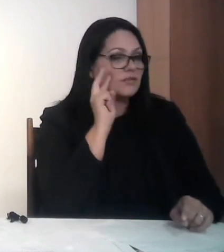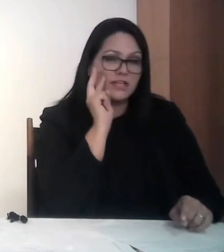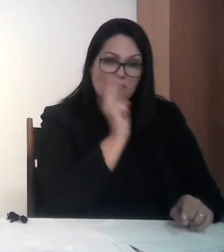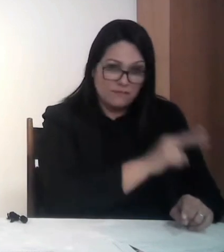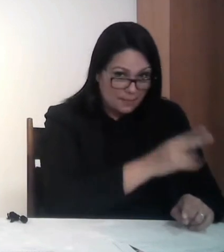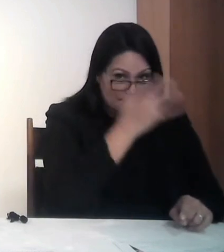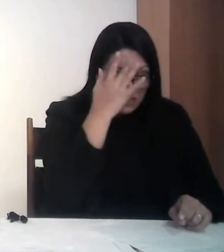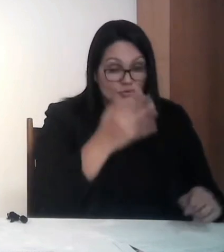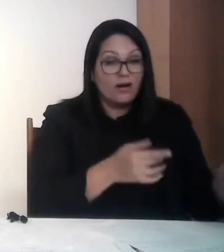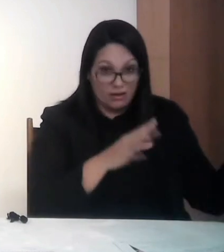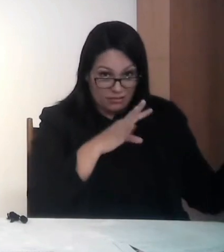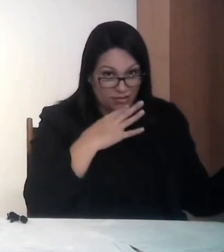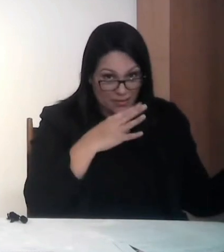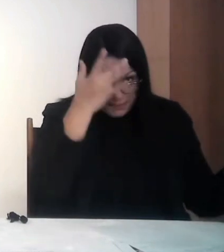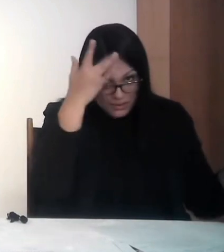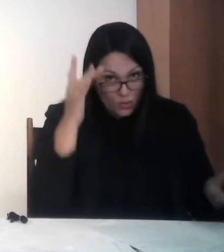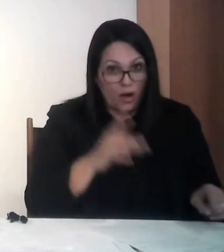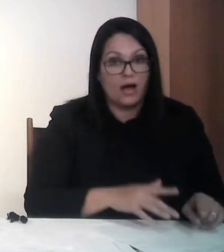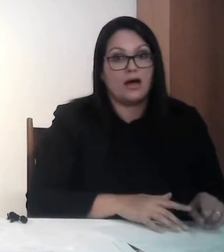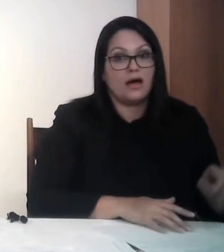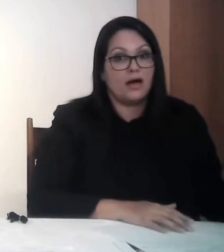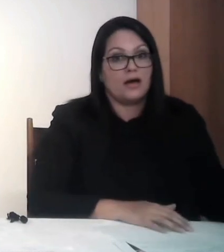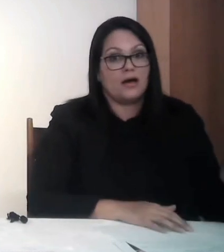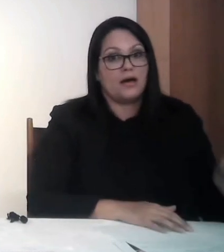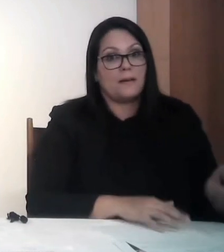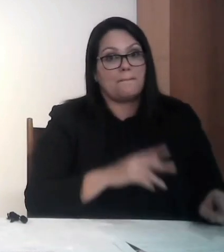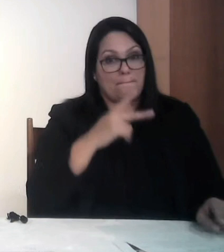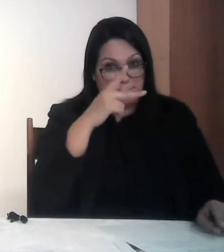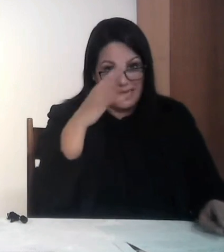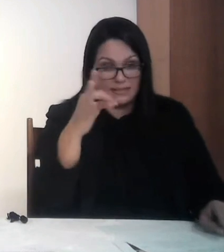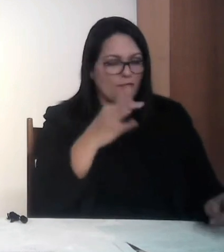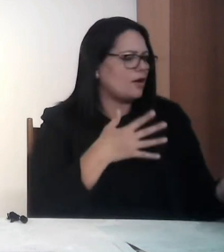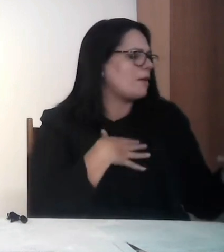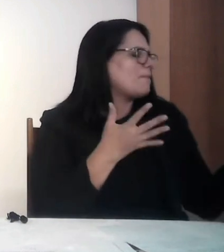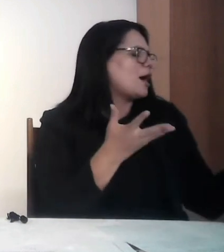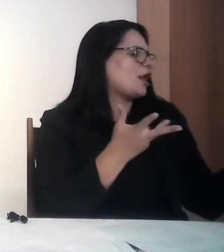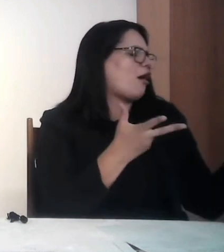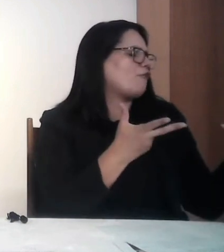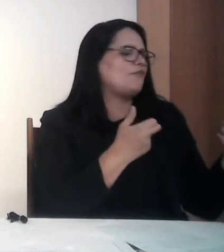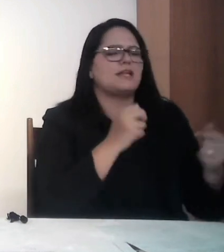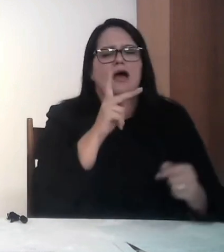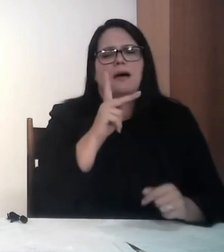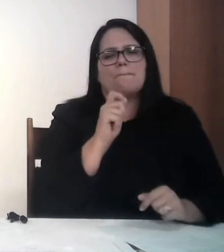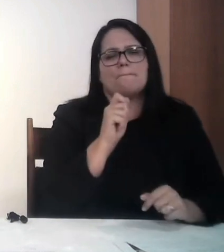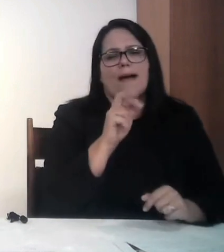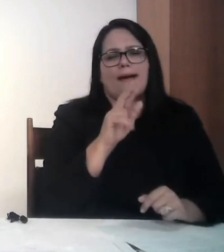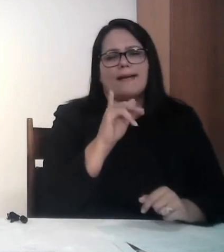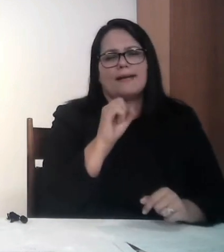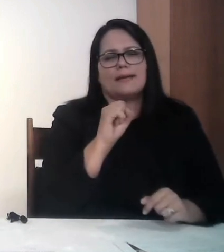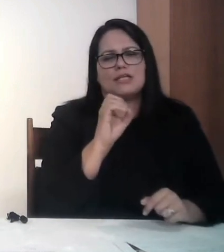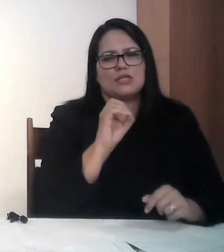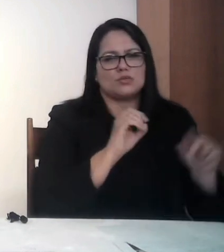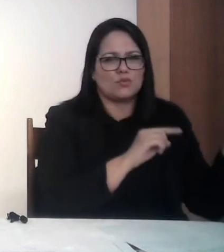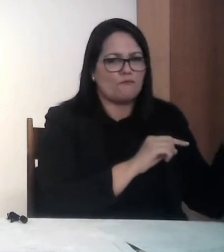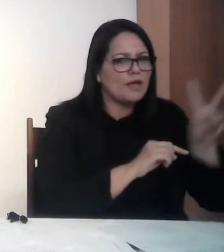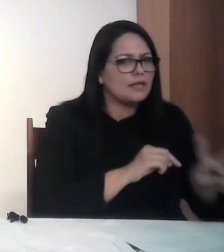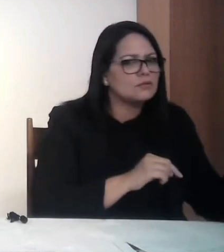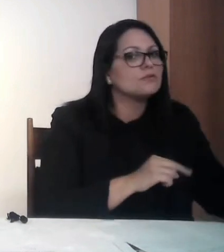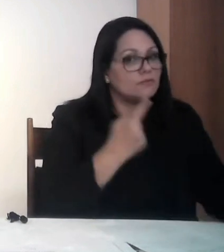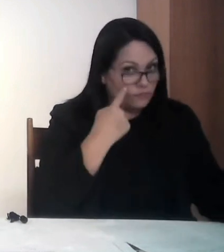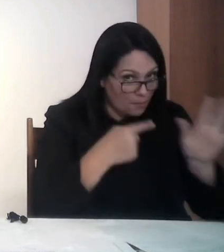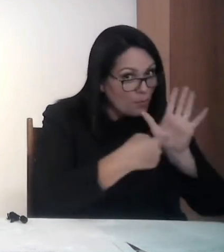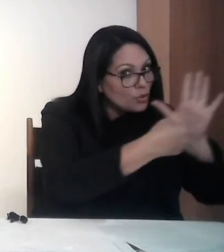paraíso venezuelano tão defendido pelo PT, né? Me incomode o que está acontecendo na Argentina, em outros